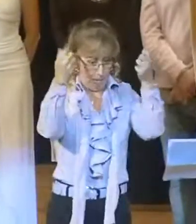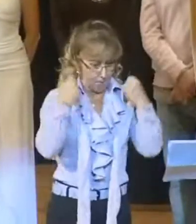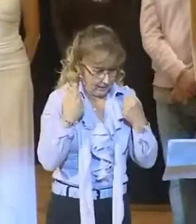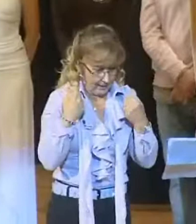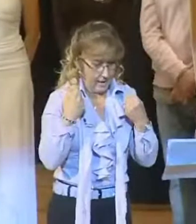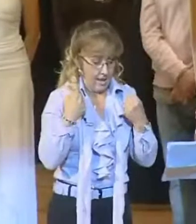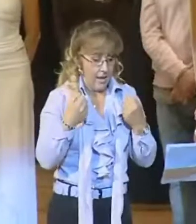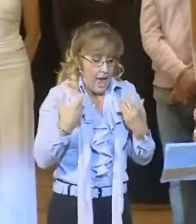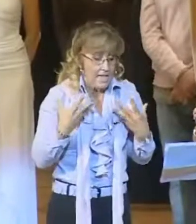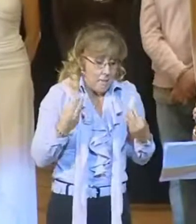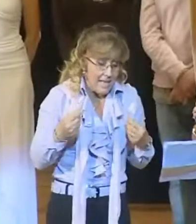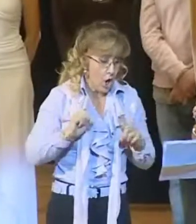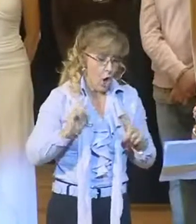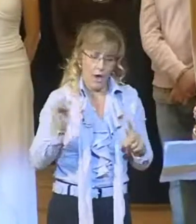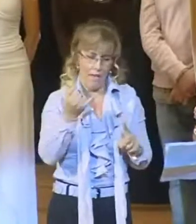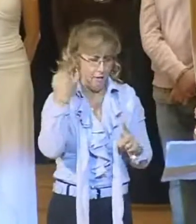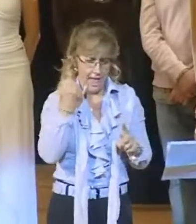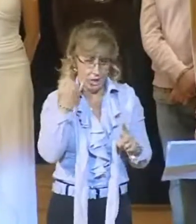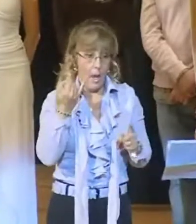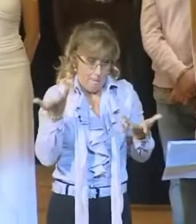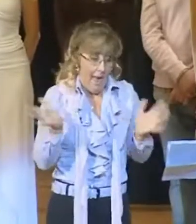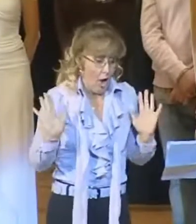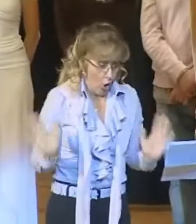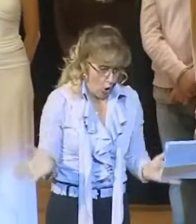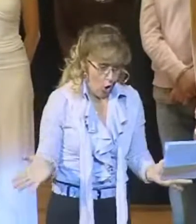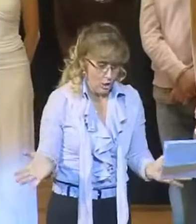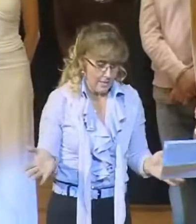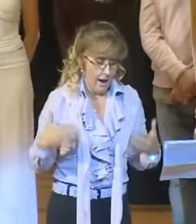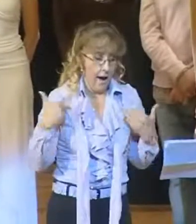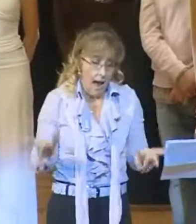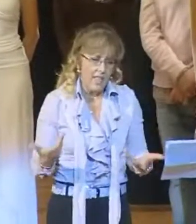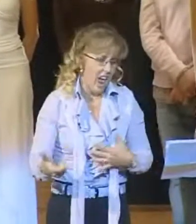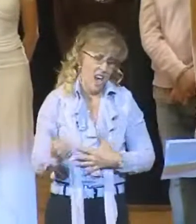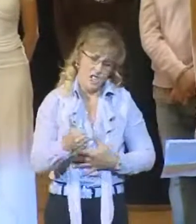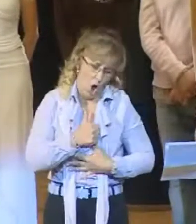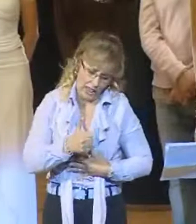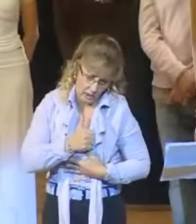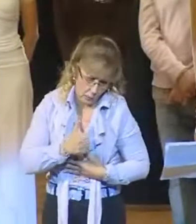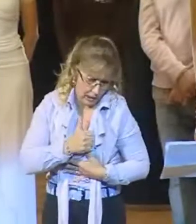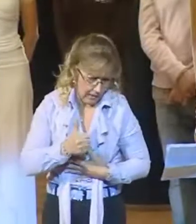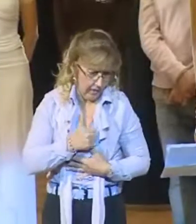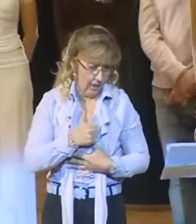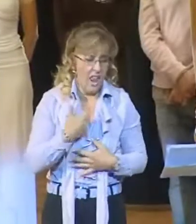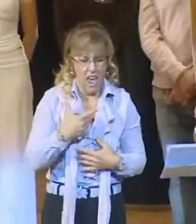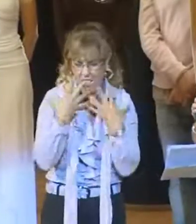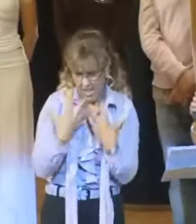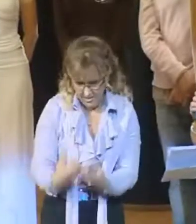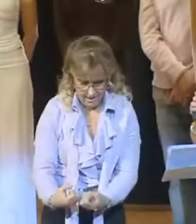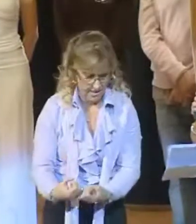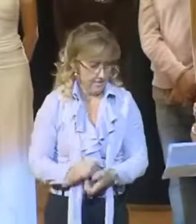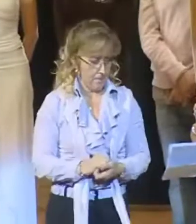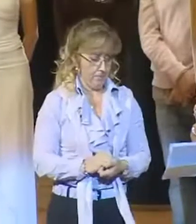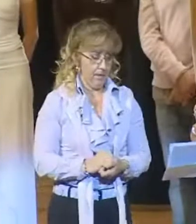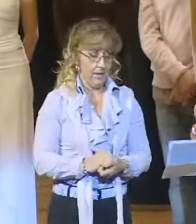Dobbiamo sforzarci di capire e spesso non è facile. E così si cade nella